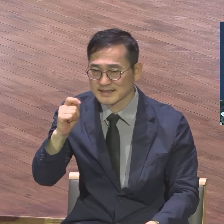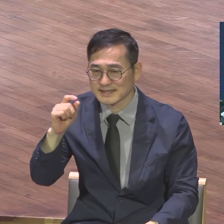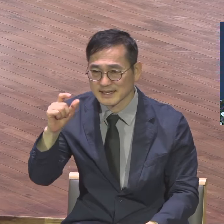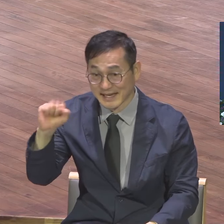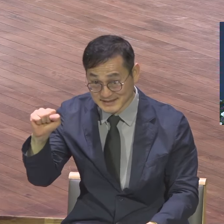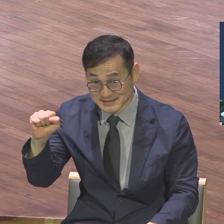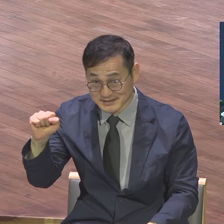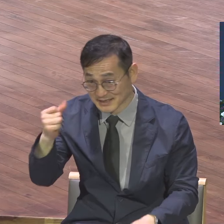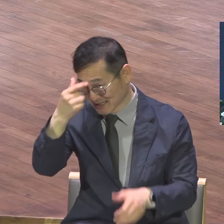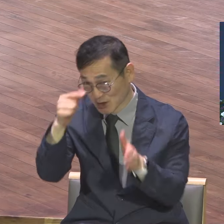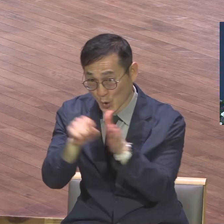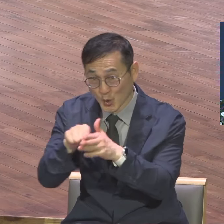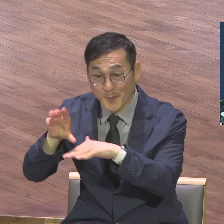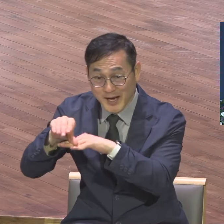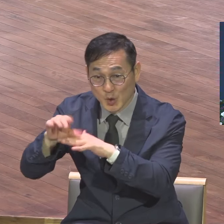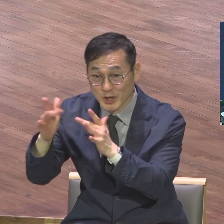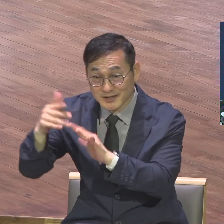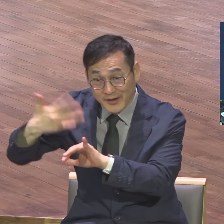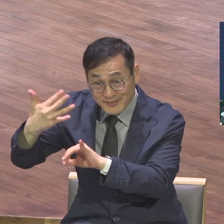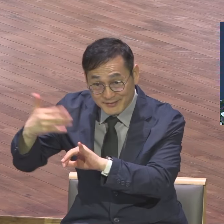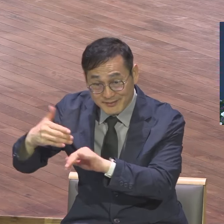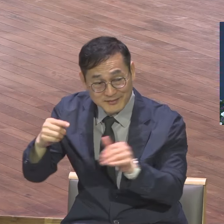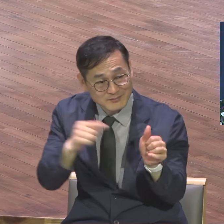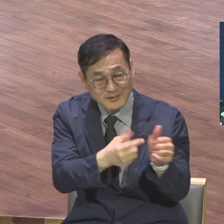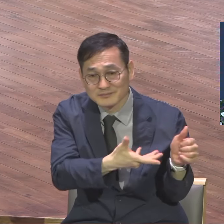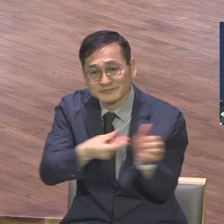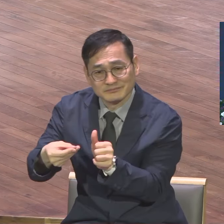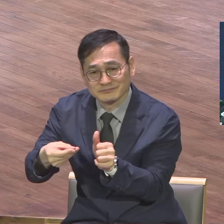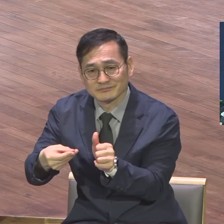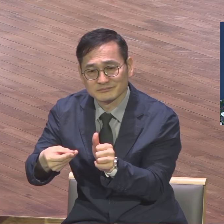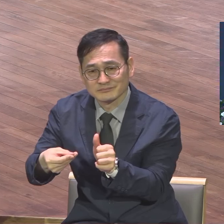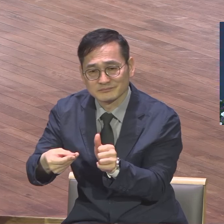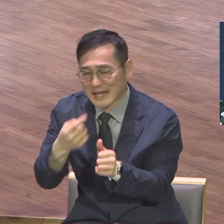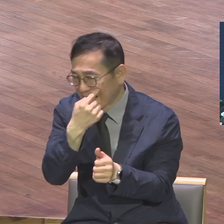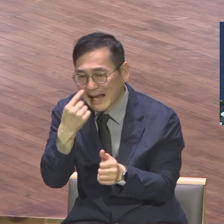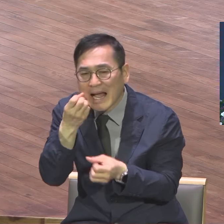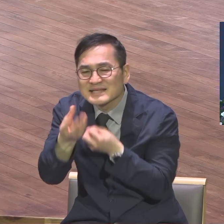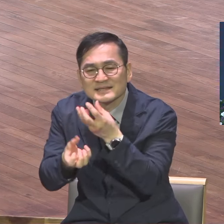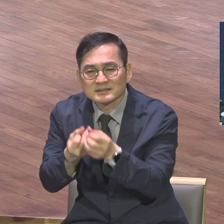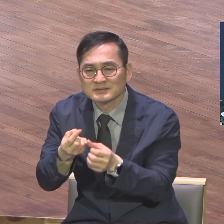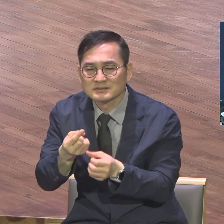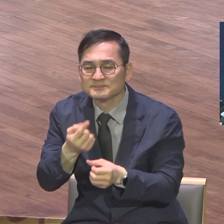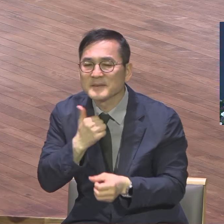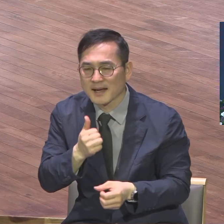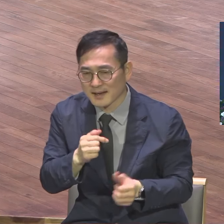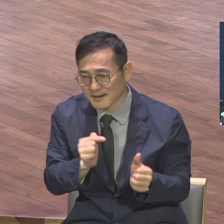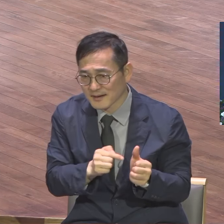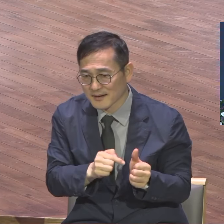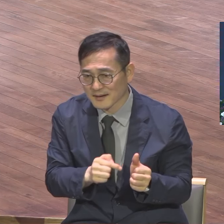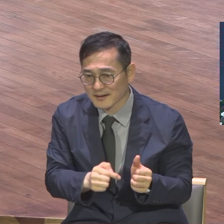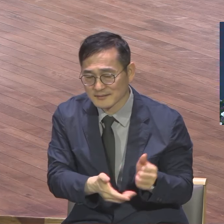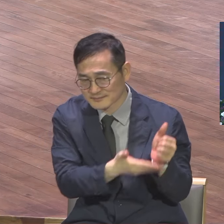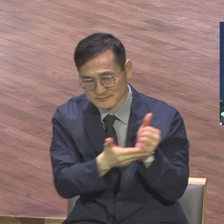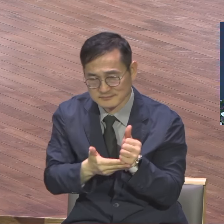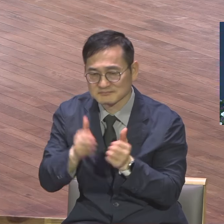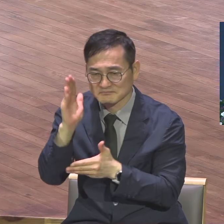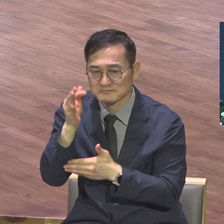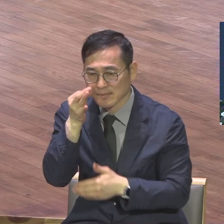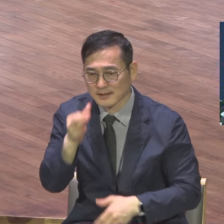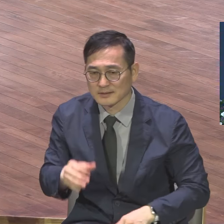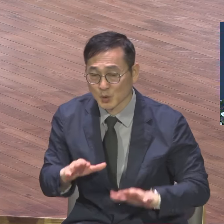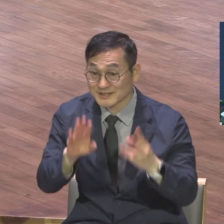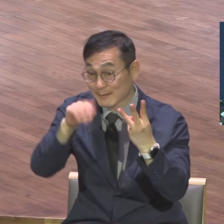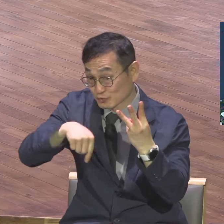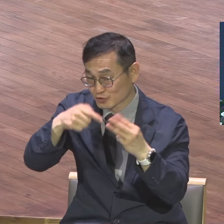그렇게 하나님 앞에서 헌신한 선교사님인데 여러분 한번 들어볼 수 있기를 바랍니다. 우리 선교사님